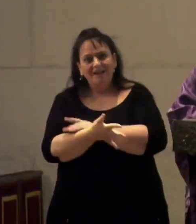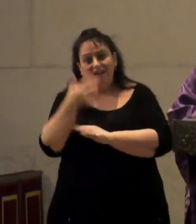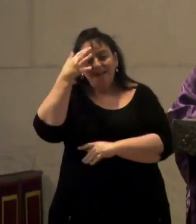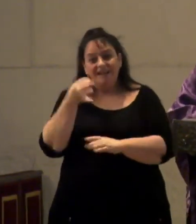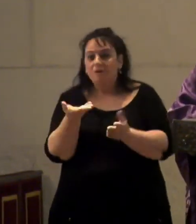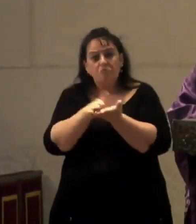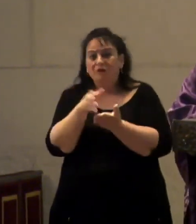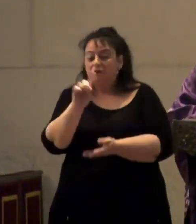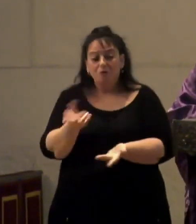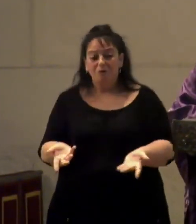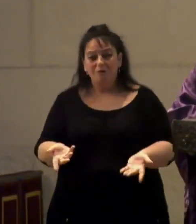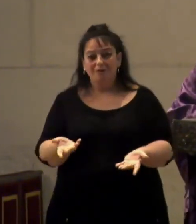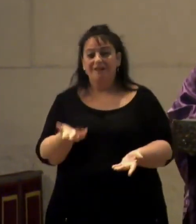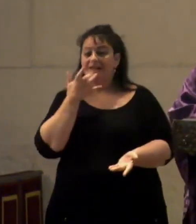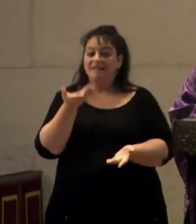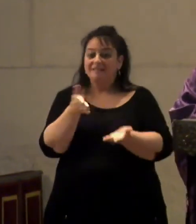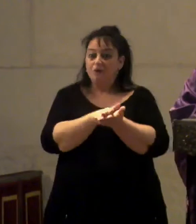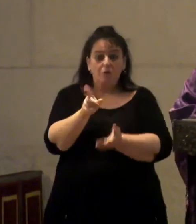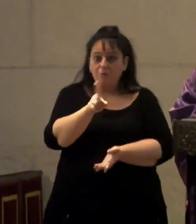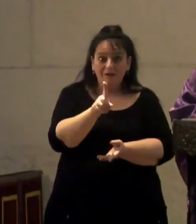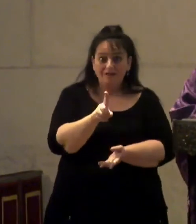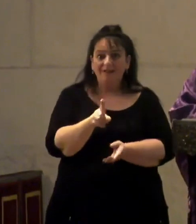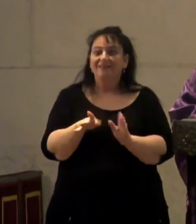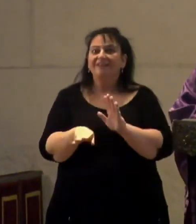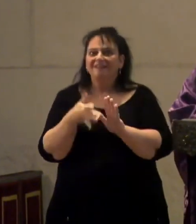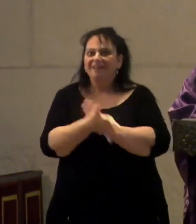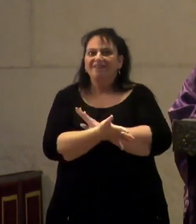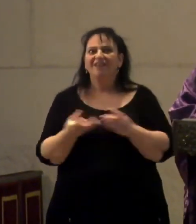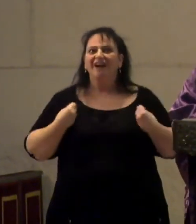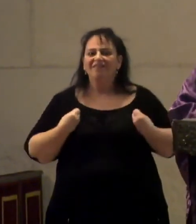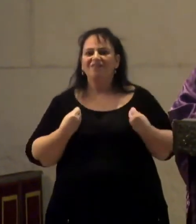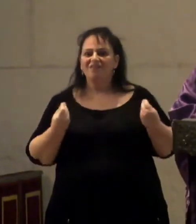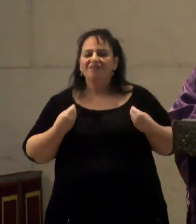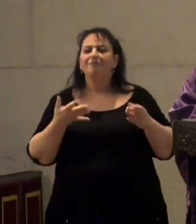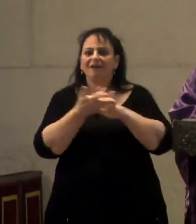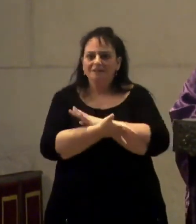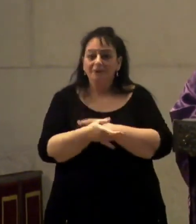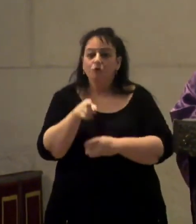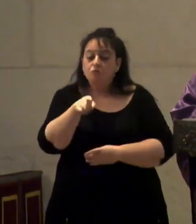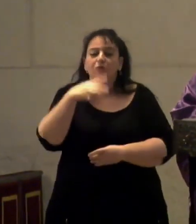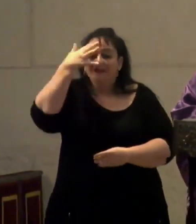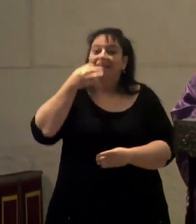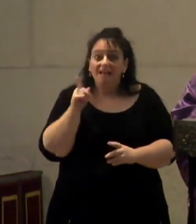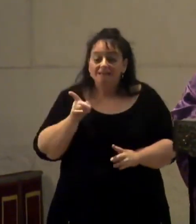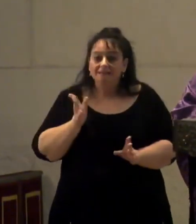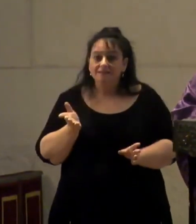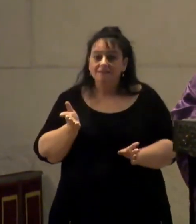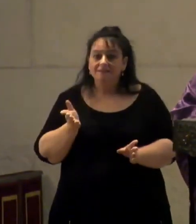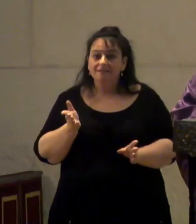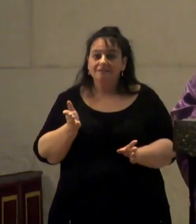muere? Y si no muere, entonces es que vive para siempre. ¿Crees esto?